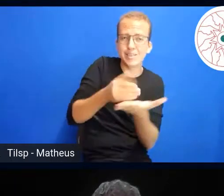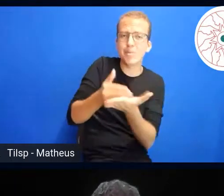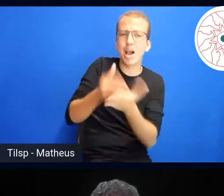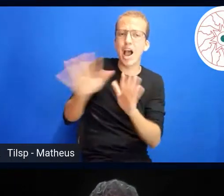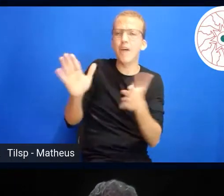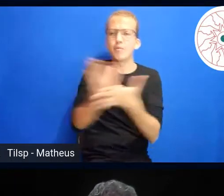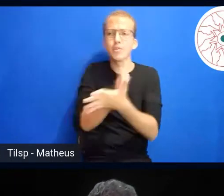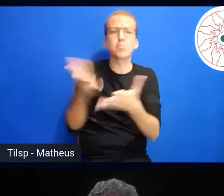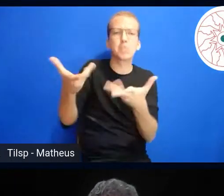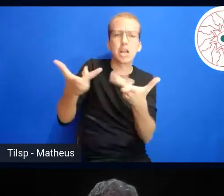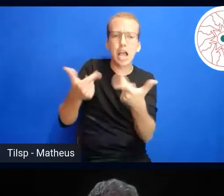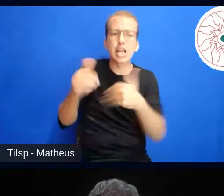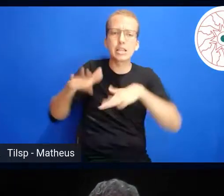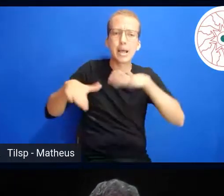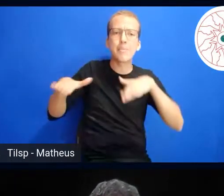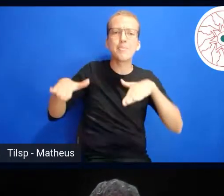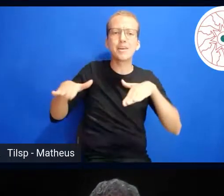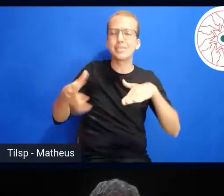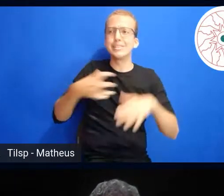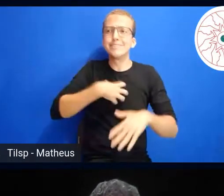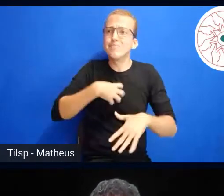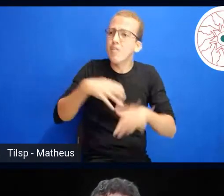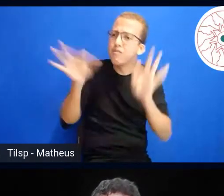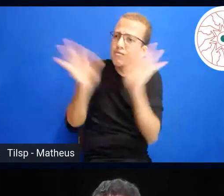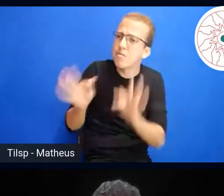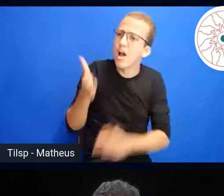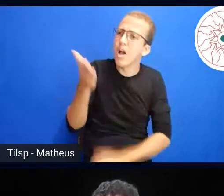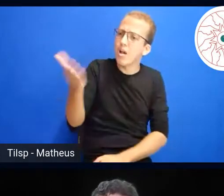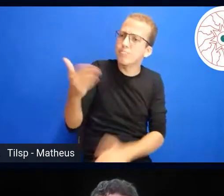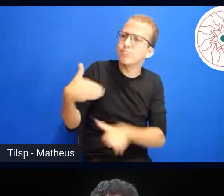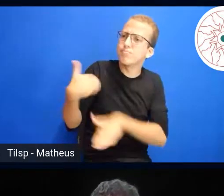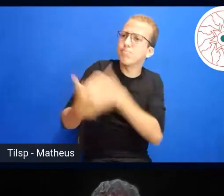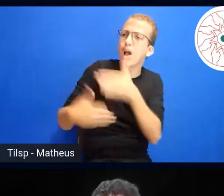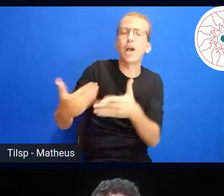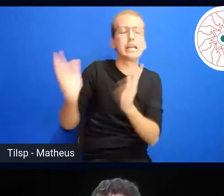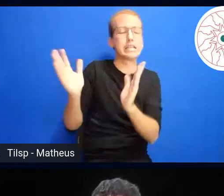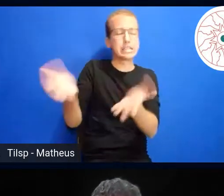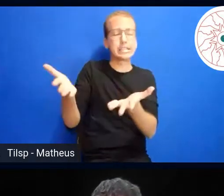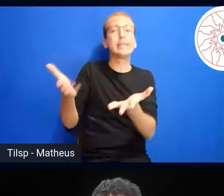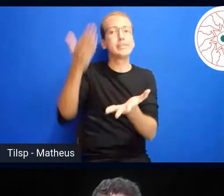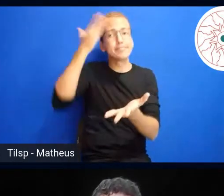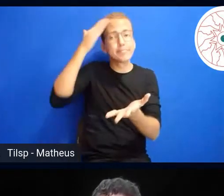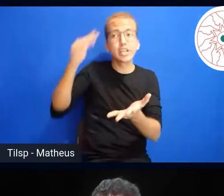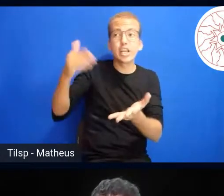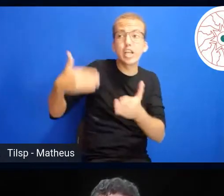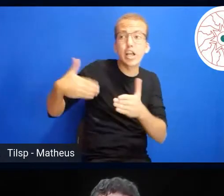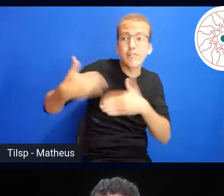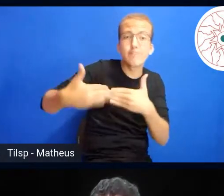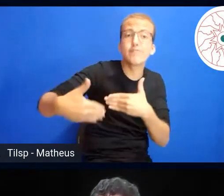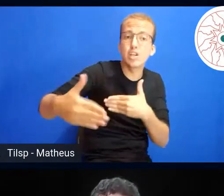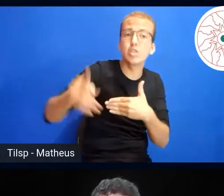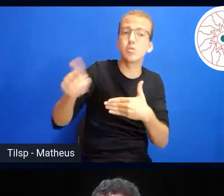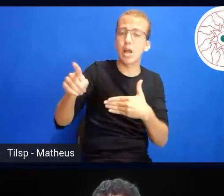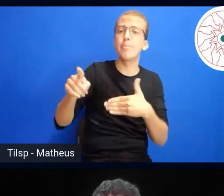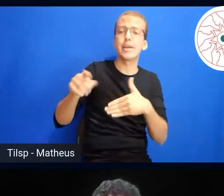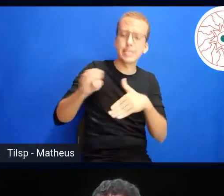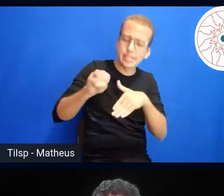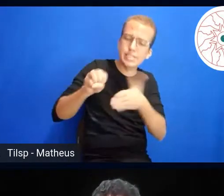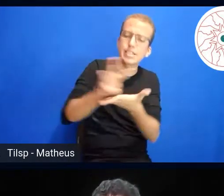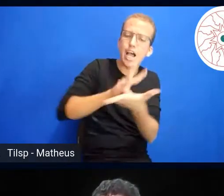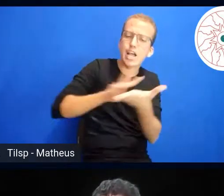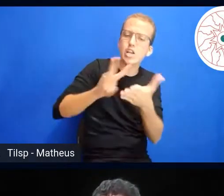feliz em já vê-lo dando os primeiros passos para que futuramente isso seja consolidado. e